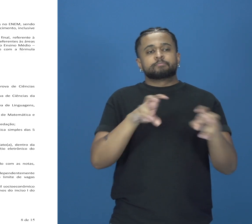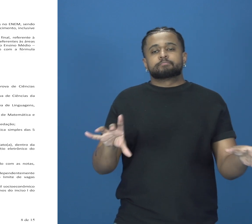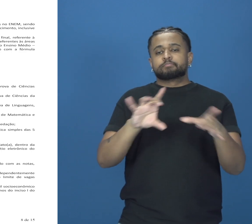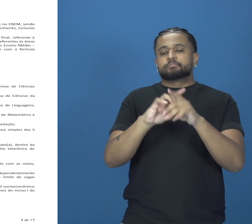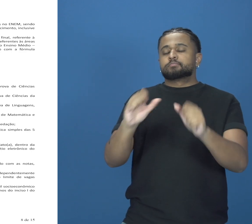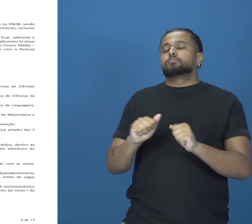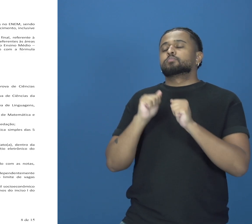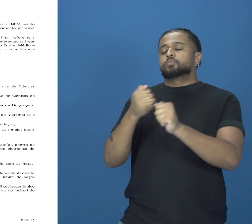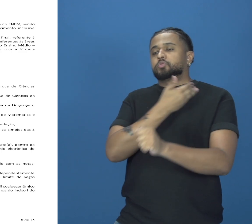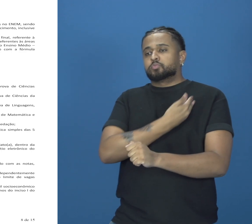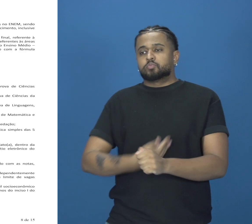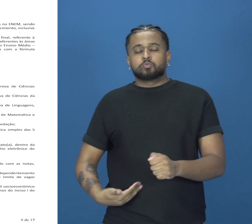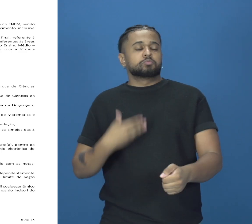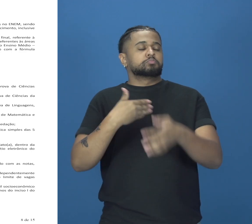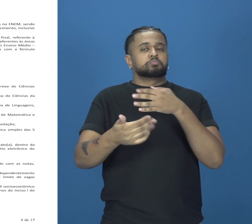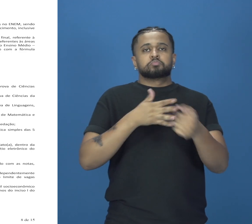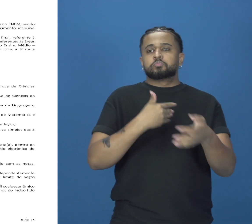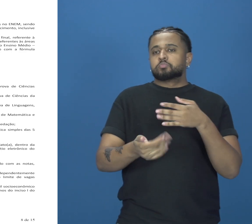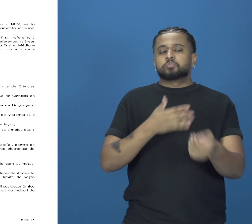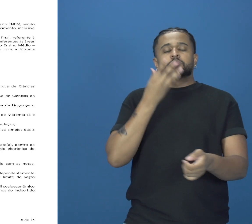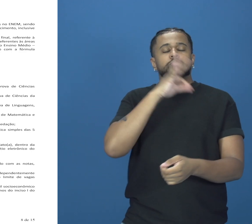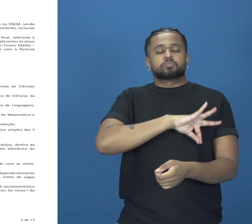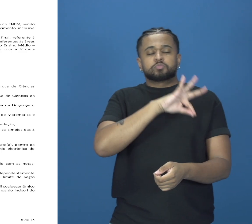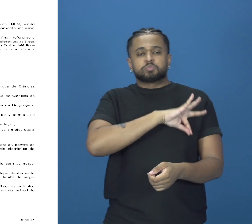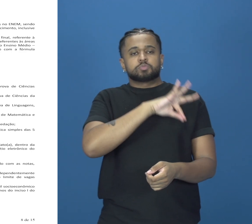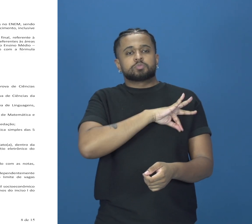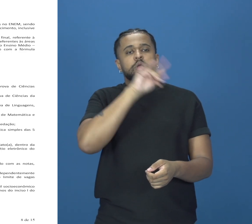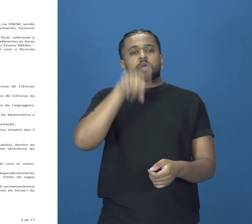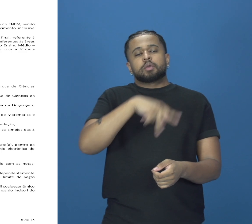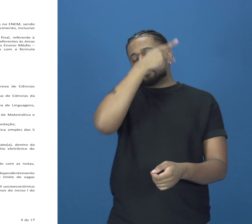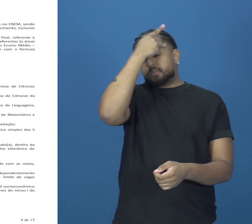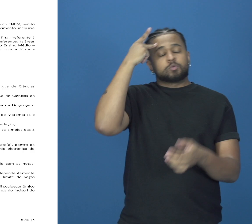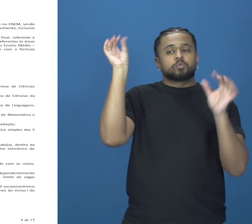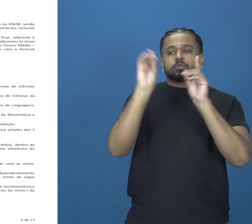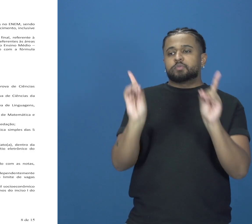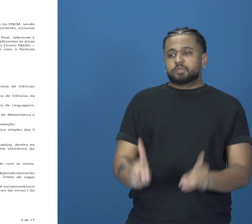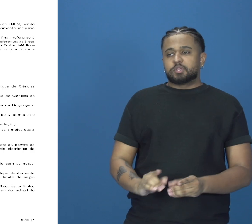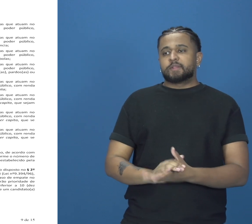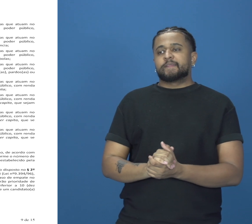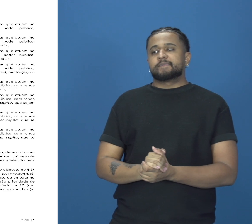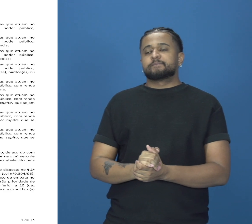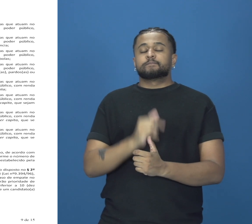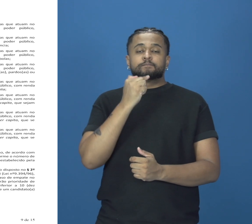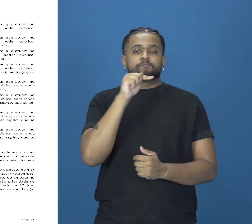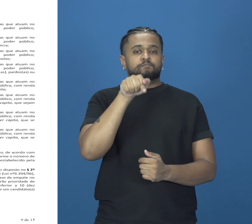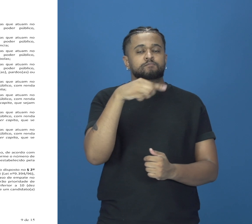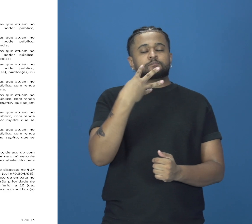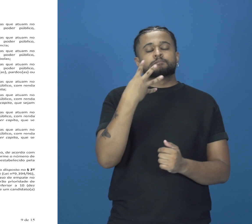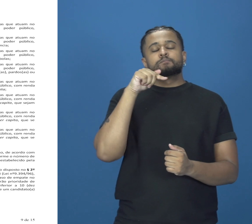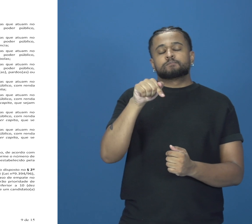conveniadas com o poder público, independentemente de renda, que sejam pessoas com deficiência.